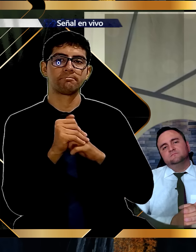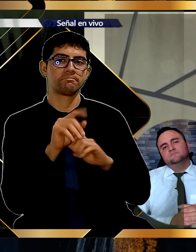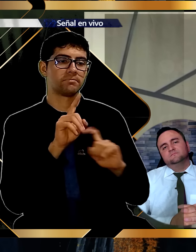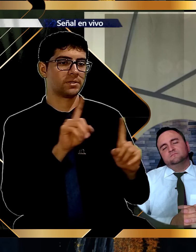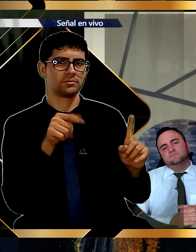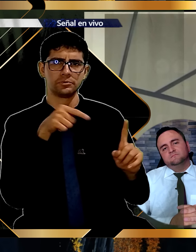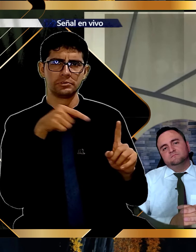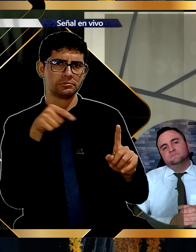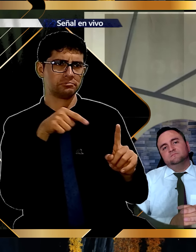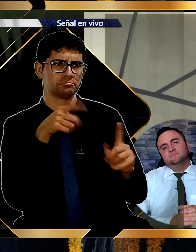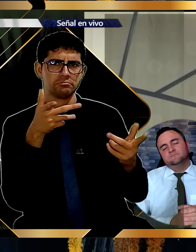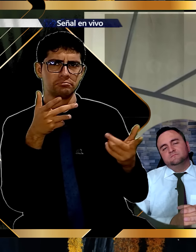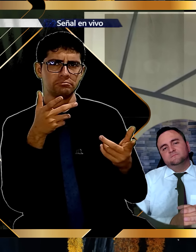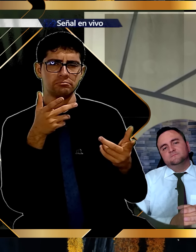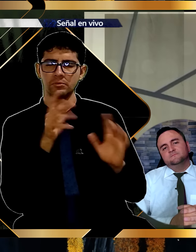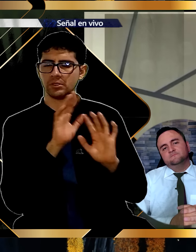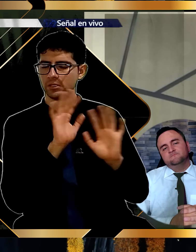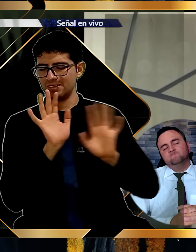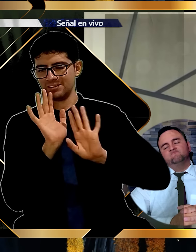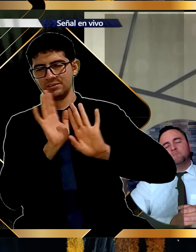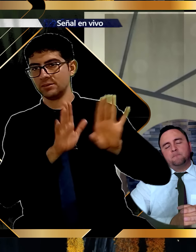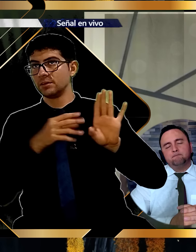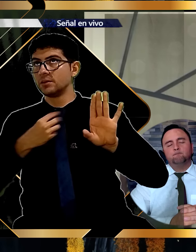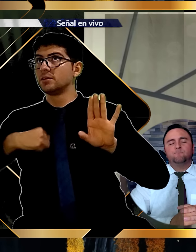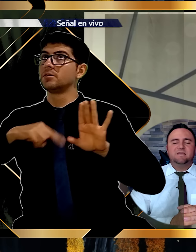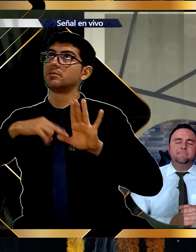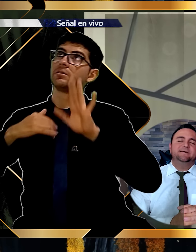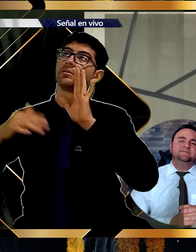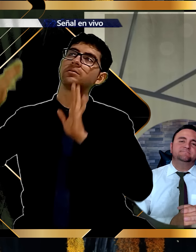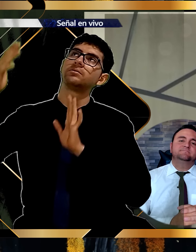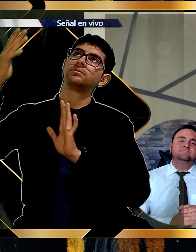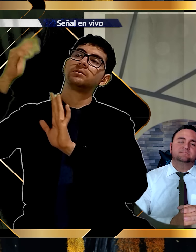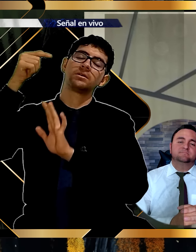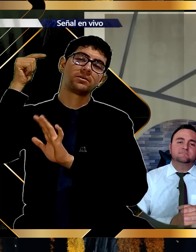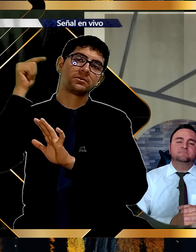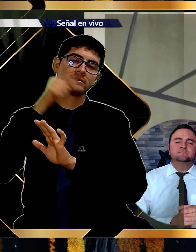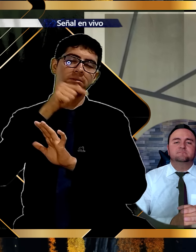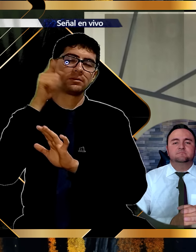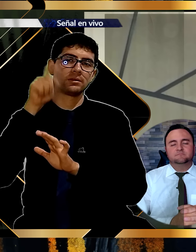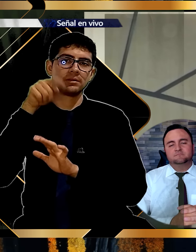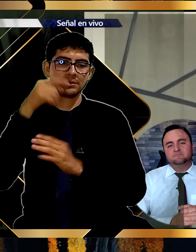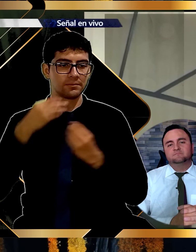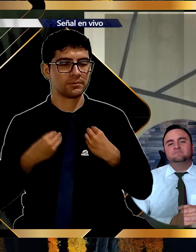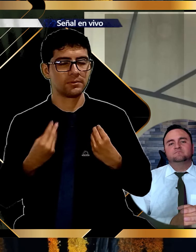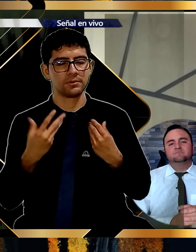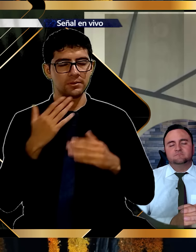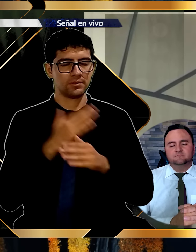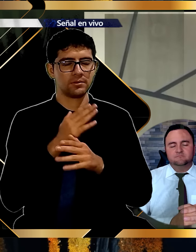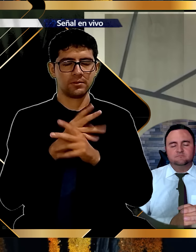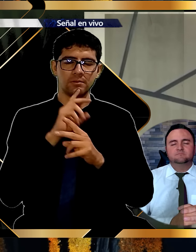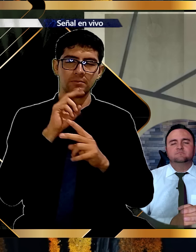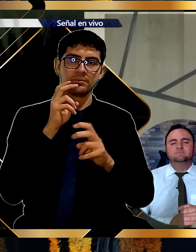Esa es la purificación de Israel. No lo dice la iglesia cristiana, lo dicen los escritos